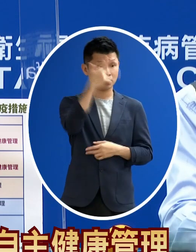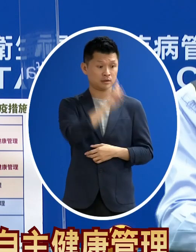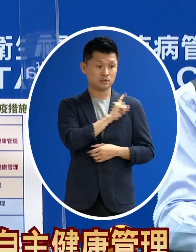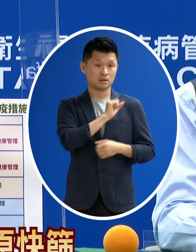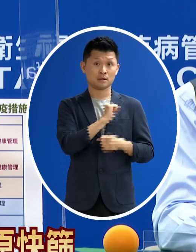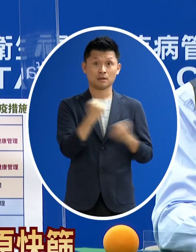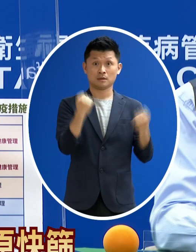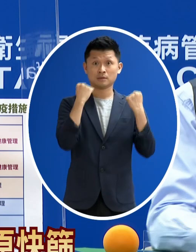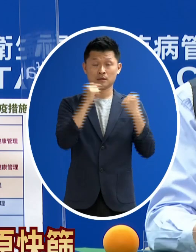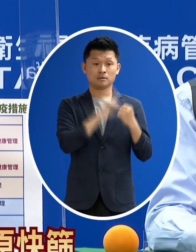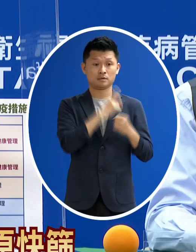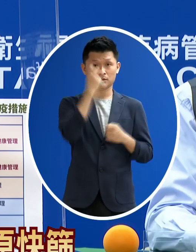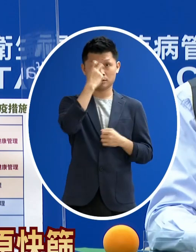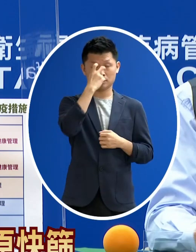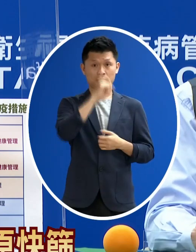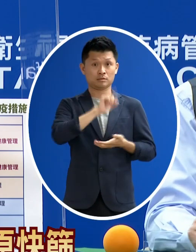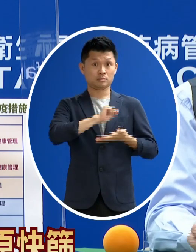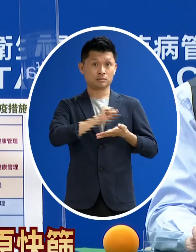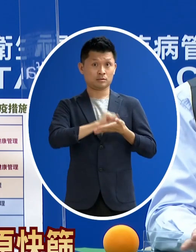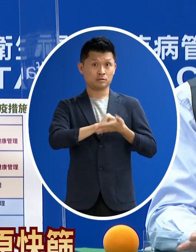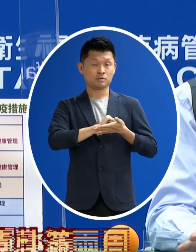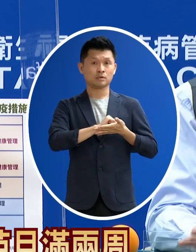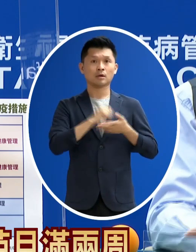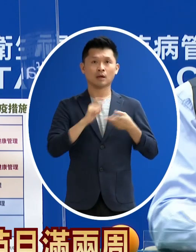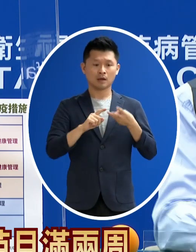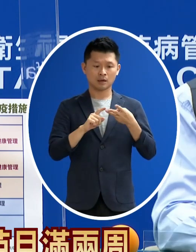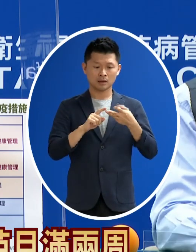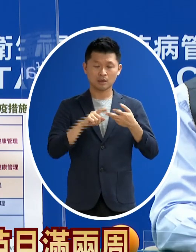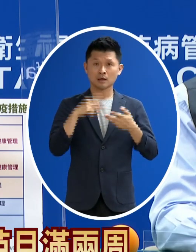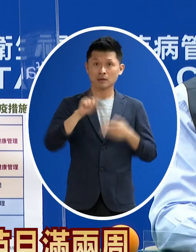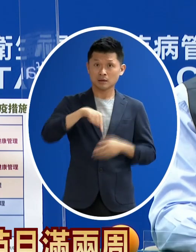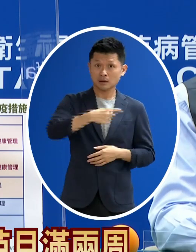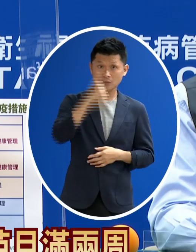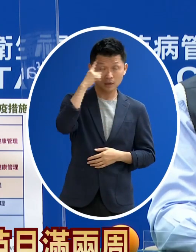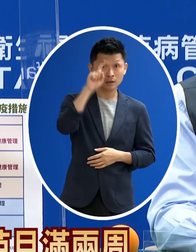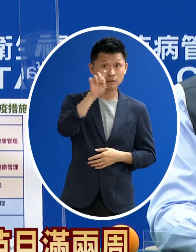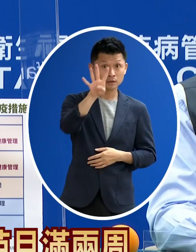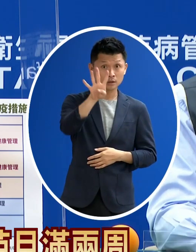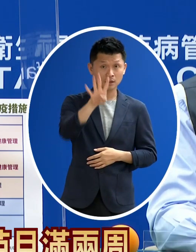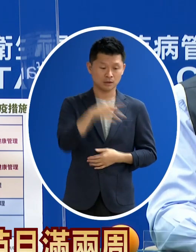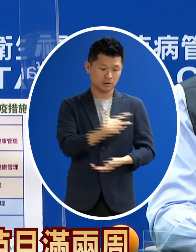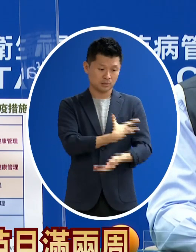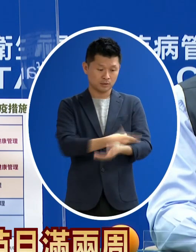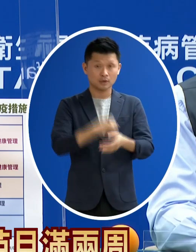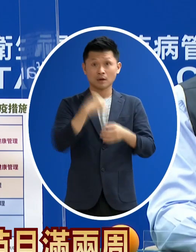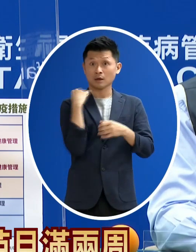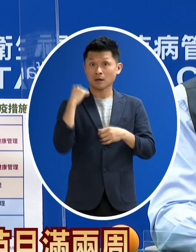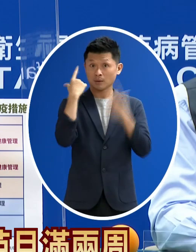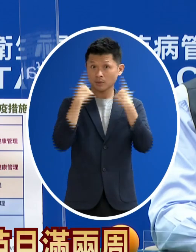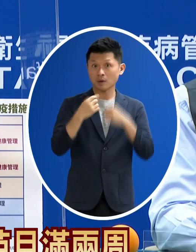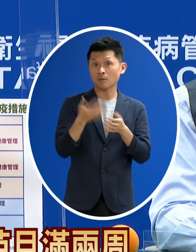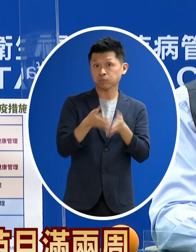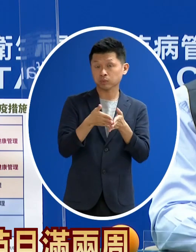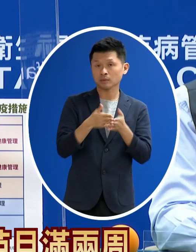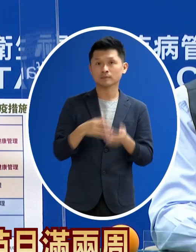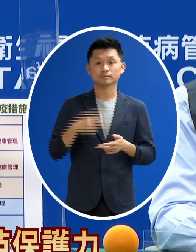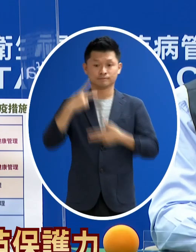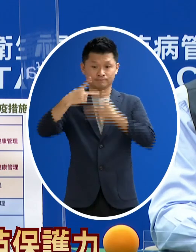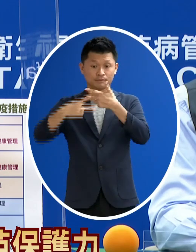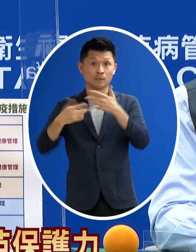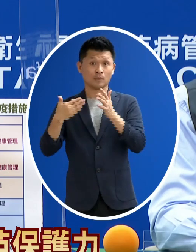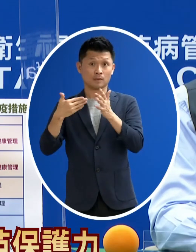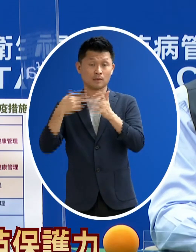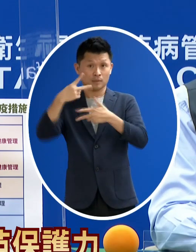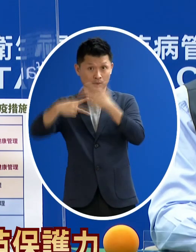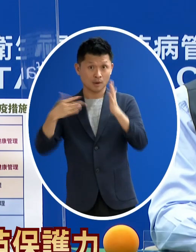那第14天要做抗原快筛。那如果是接种一剂疫苗且满2周，尚未具有完